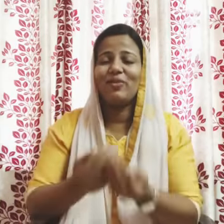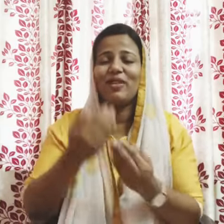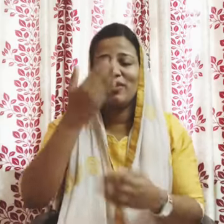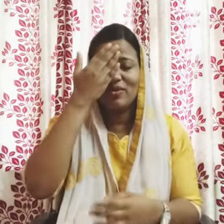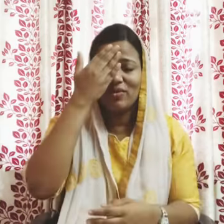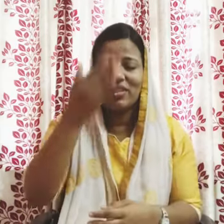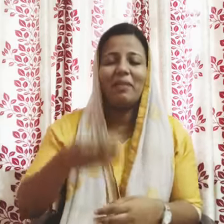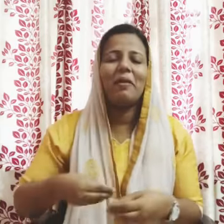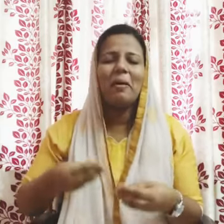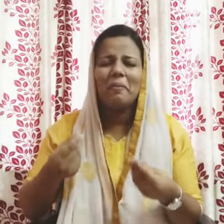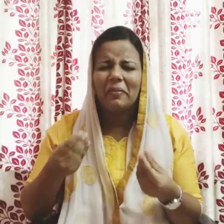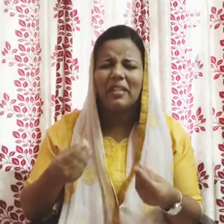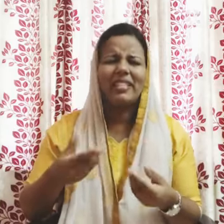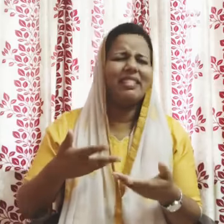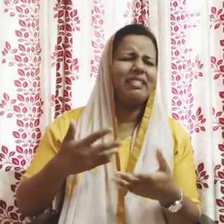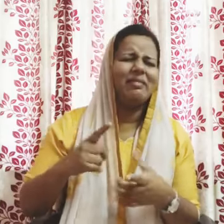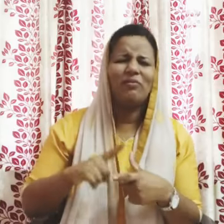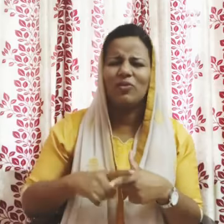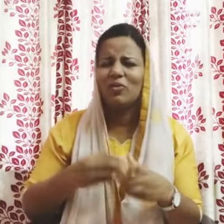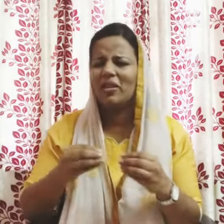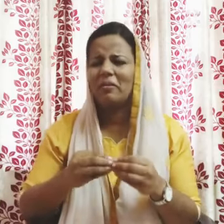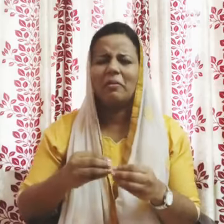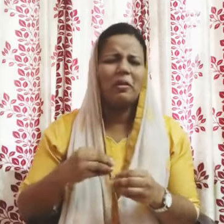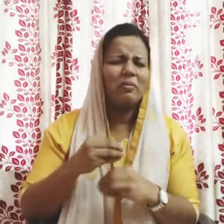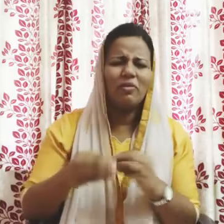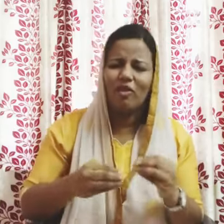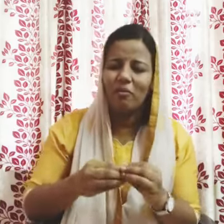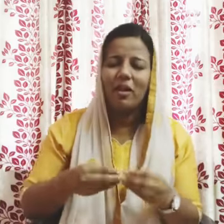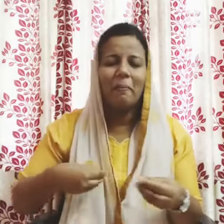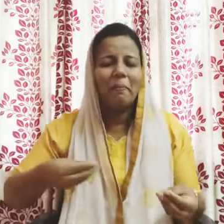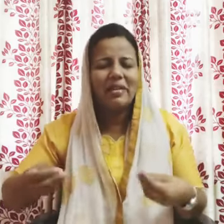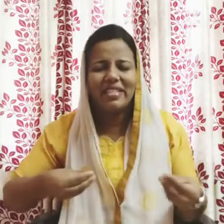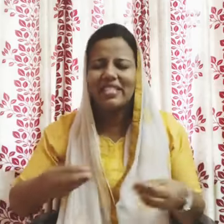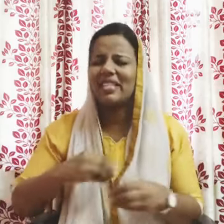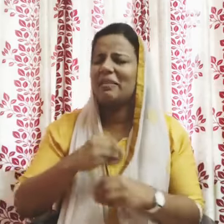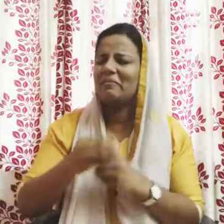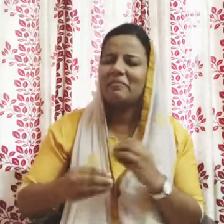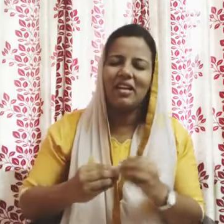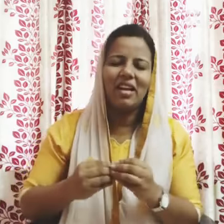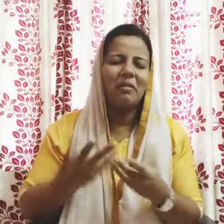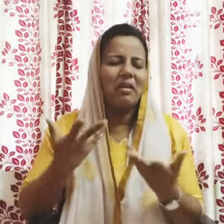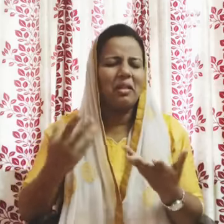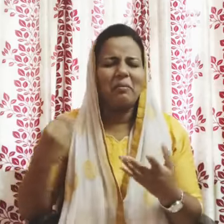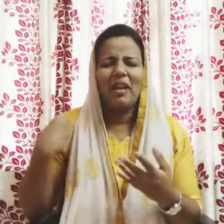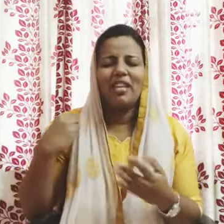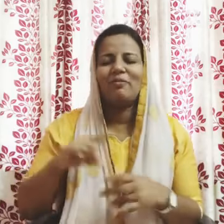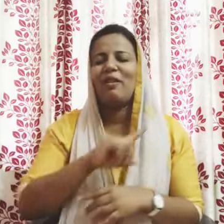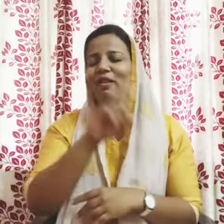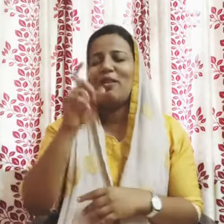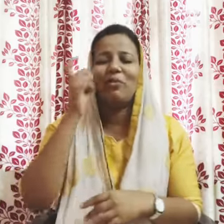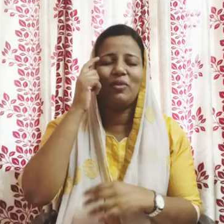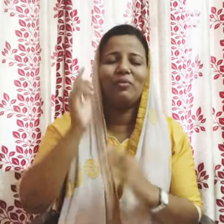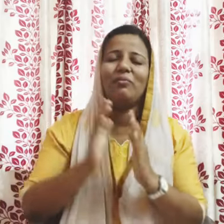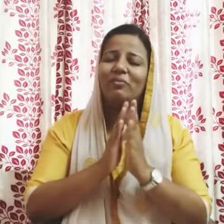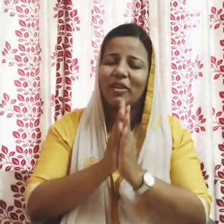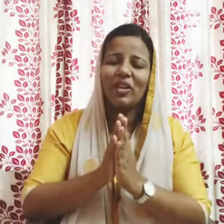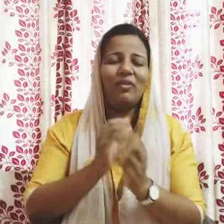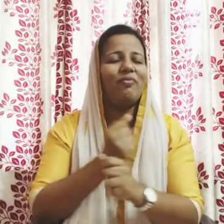സ്തോത്രം ചെയ്യുന്നു. അതുപോലെ സാമ്പത്തിക പ്രതിസന്ധി, ജോലിയിൽ വിഷയങ്ങൾ, ആമേൻ, ബിസിനസ്സിൽ വിഷയങ്ങളെല്ലാം നേരിടുന്നവർക്ക് വേണ്ടി പ്രാർത്ഥിക്കുക. ഇന്ന് പകൽക്കാലം അവരെയും